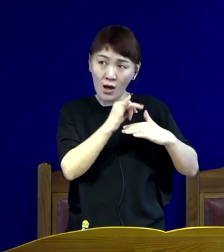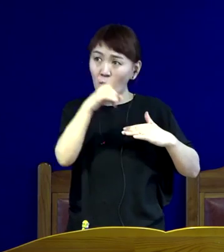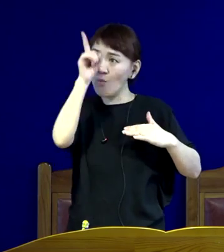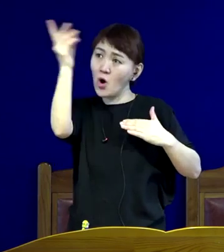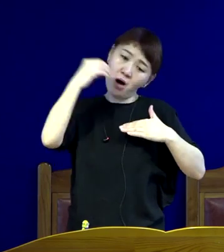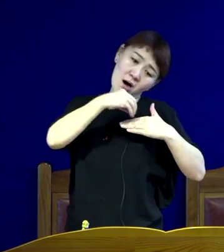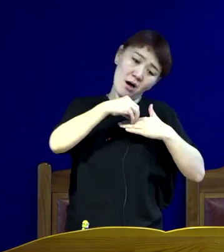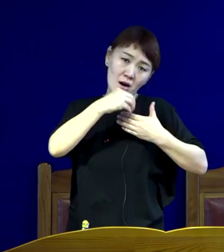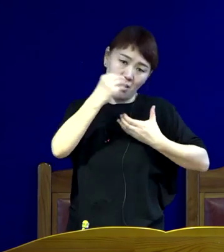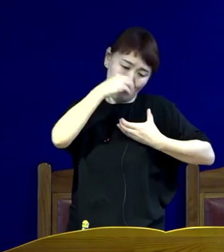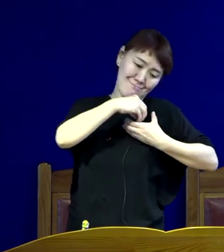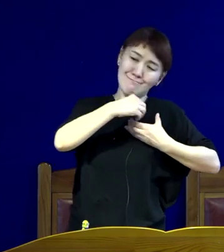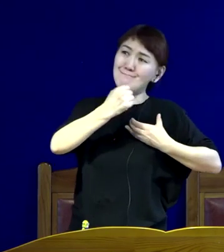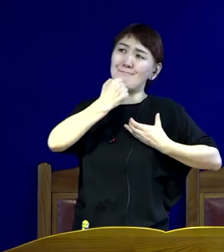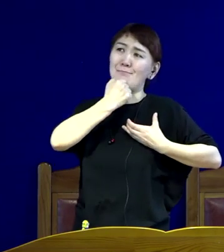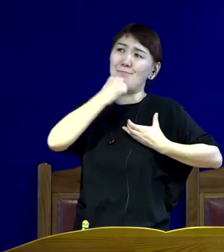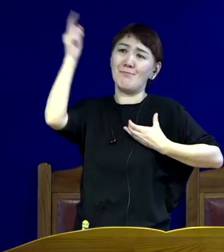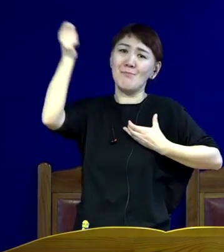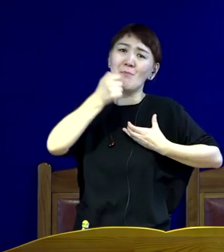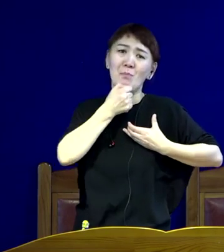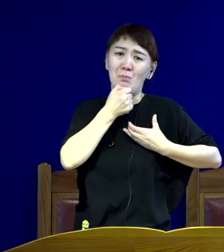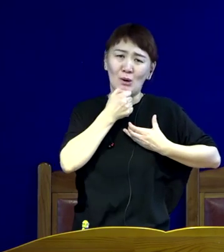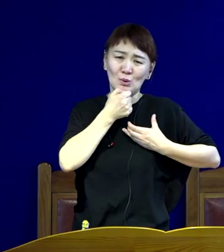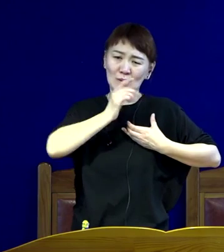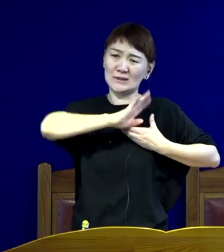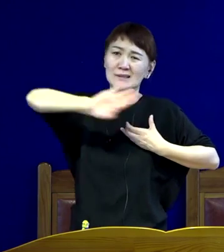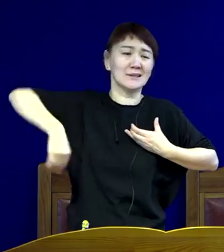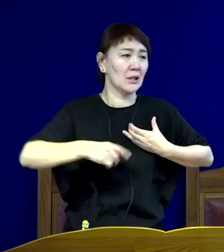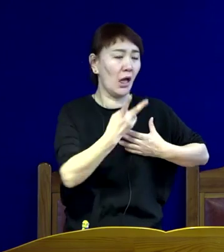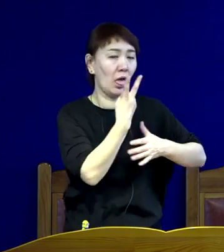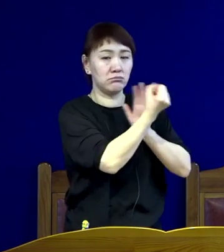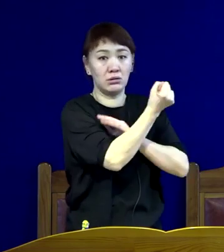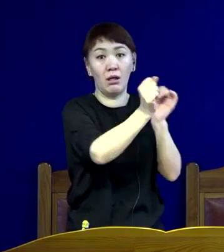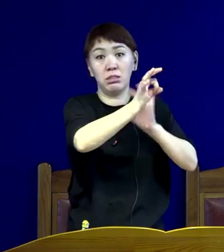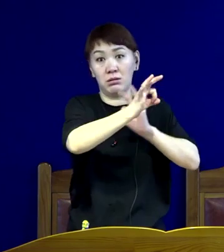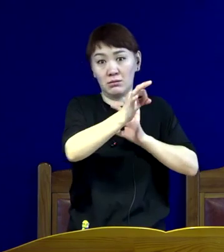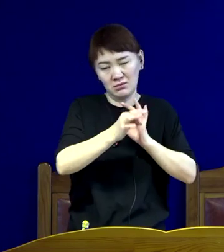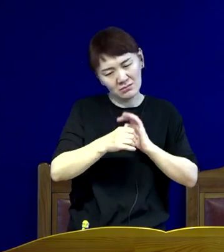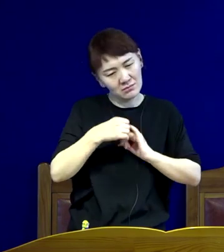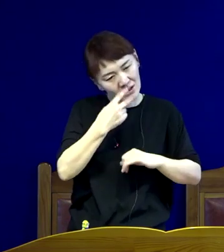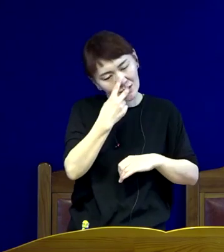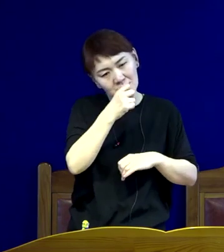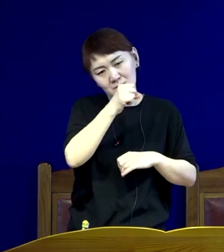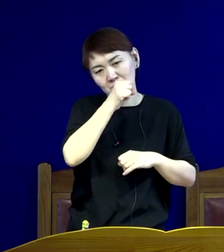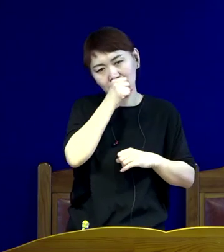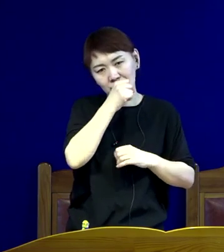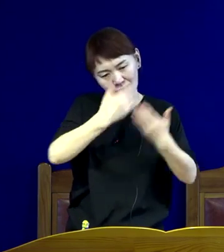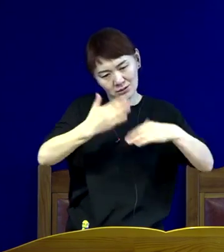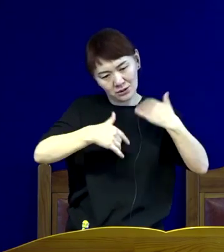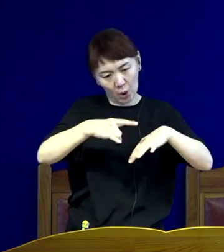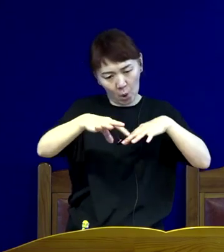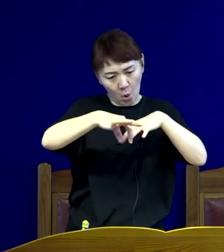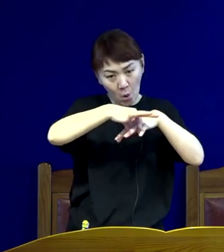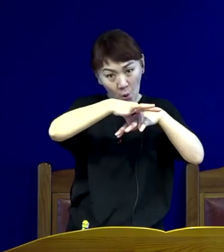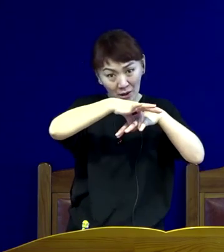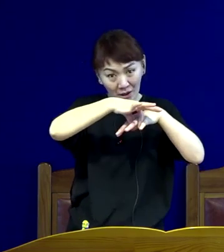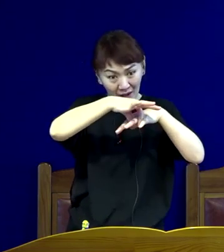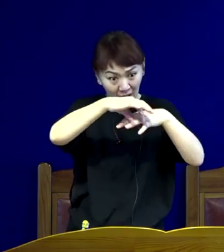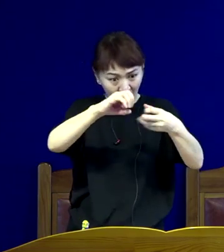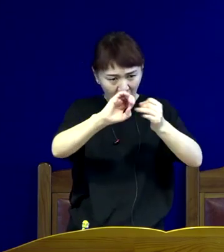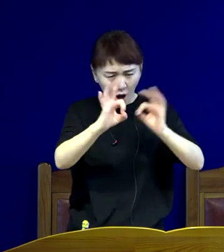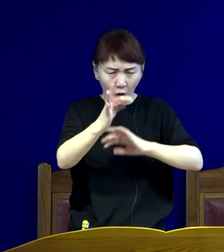хоёр хүн хурмаа хийгээгүй байсан бол сайн байх байлаа гэсэн бодлоо. Хурмаа хийгээсэн хүн сайн амьдарч ирсэн юм шиг нэ.